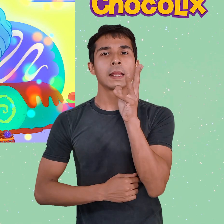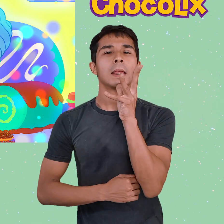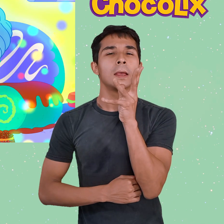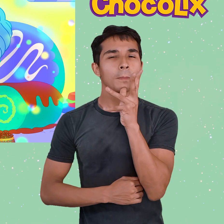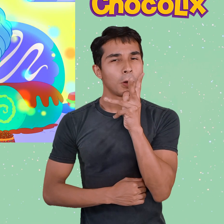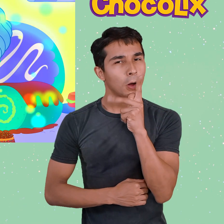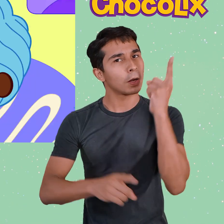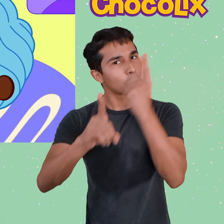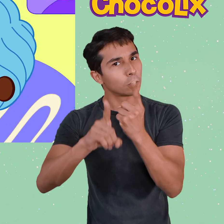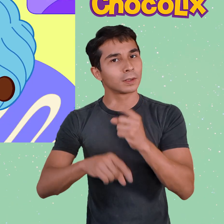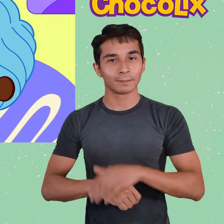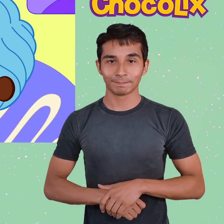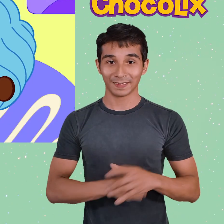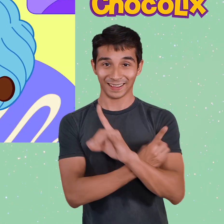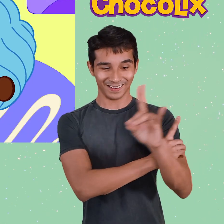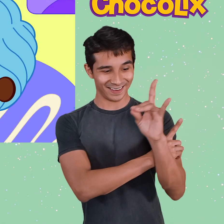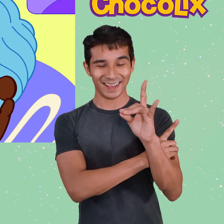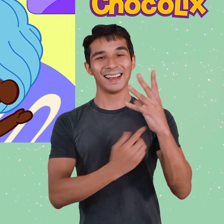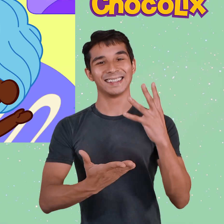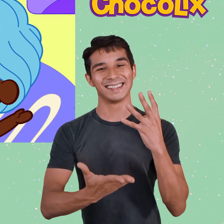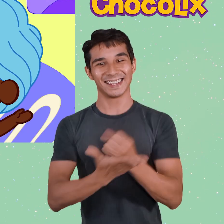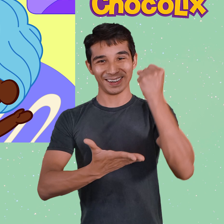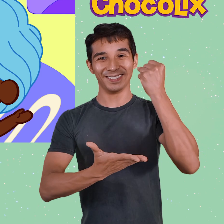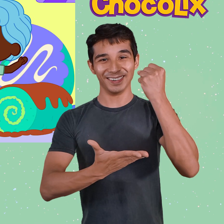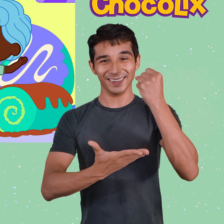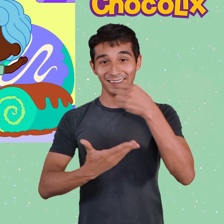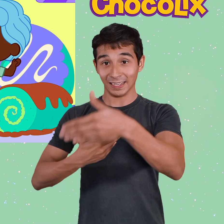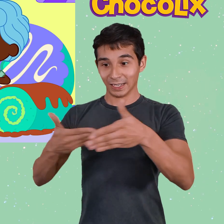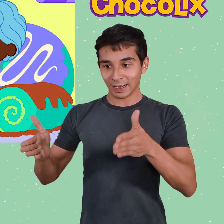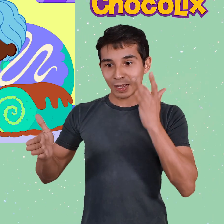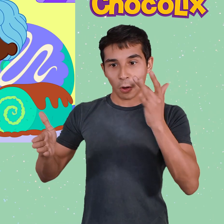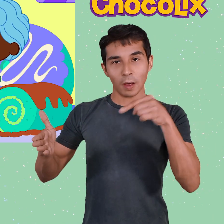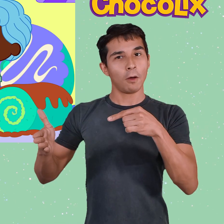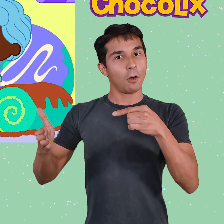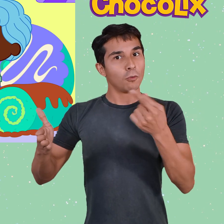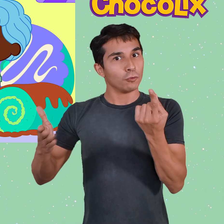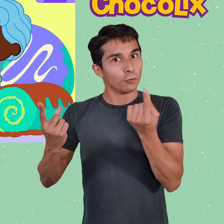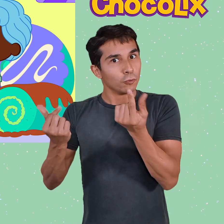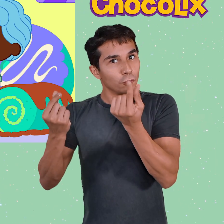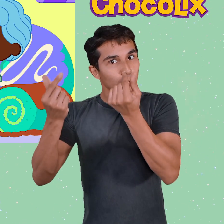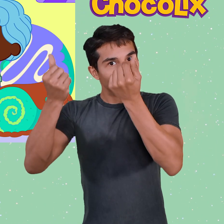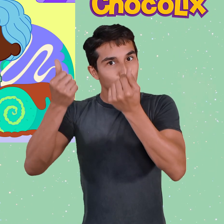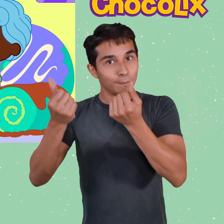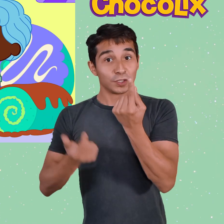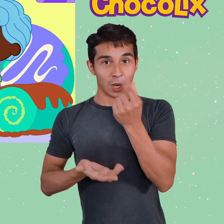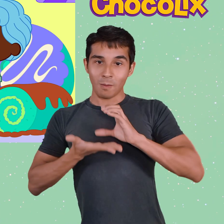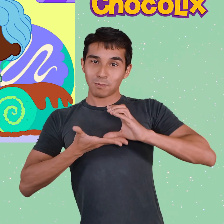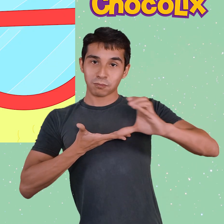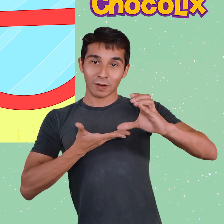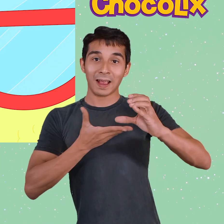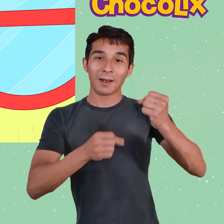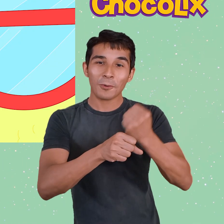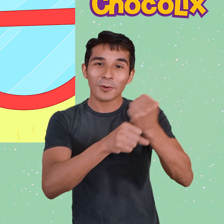salvou o dia! Aquele tesouro é realmente muito valioso. Foi uma ideia muito boa usá-lo para a construção do Parque da